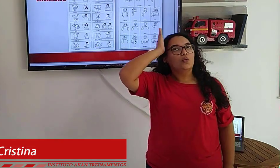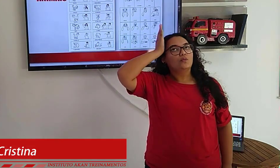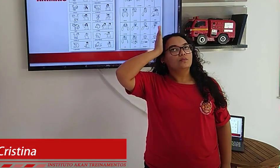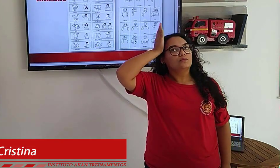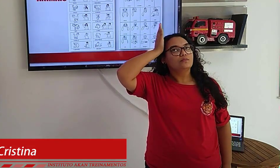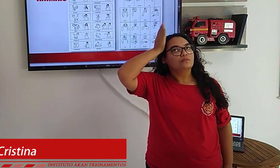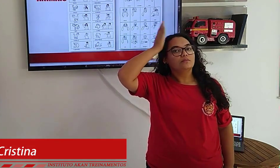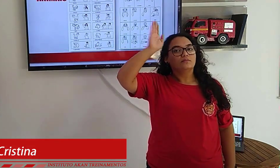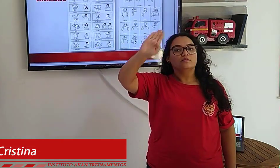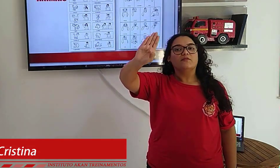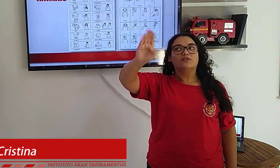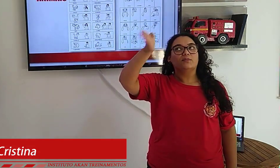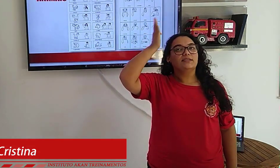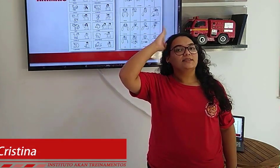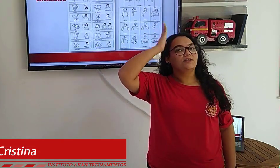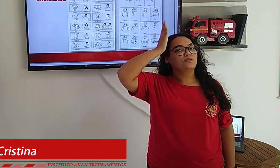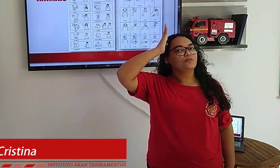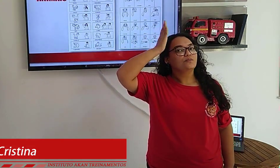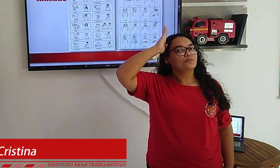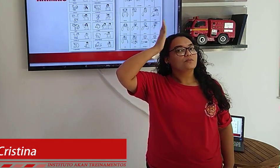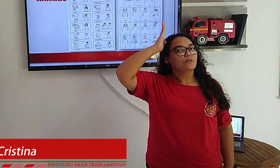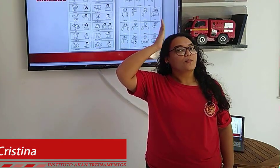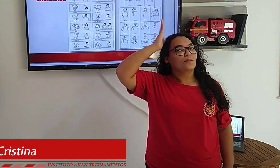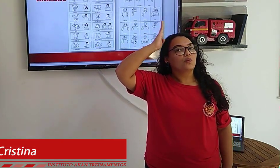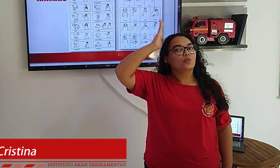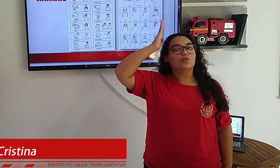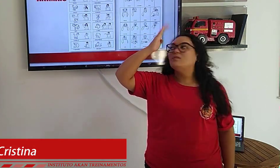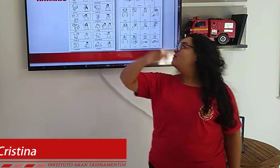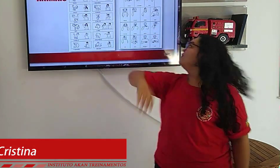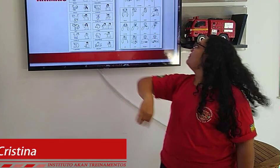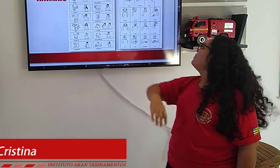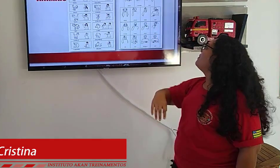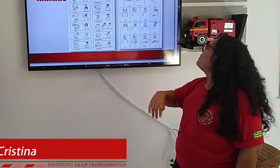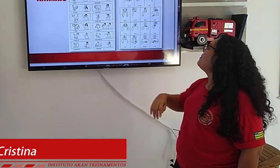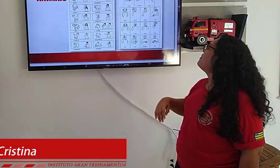Burro. Faz o Bzinho. Burro.